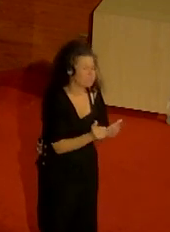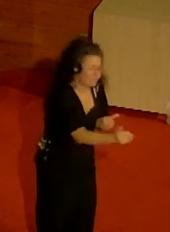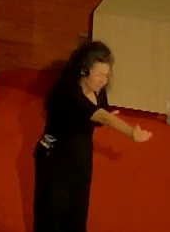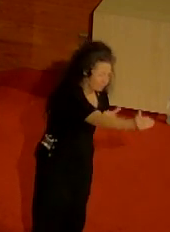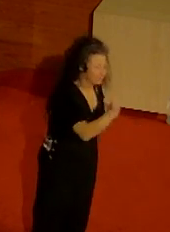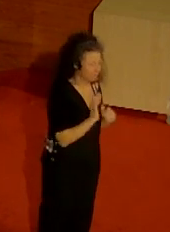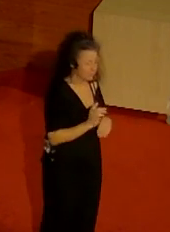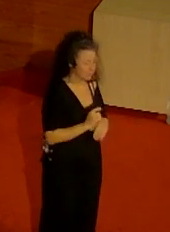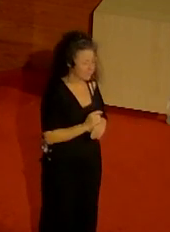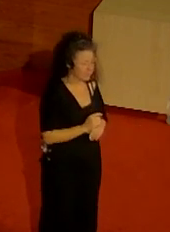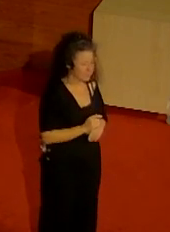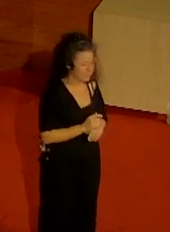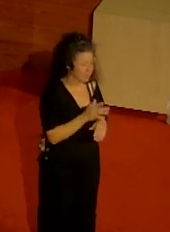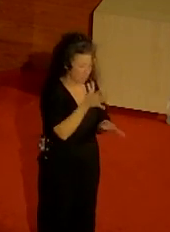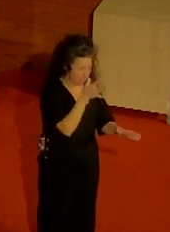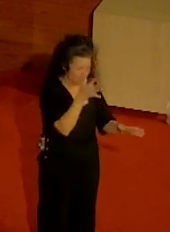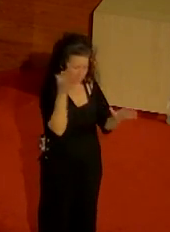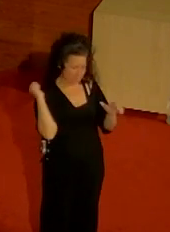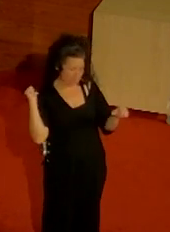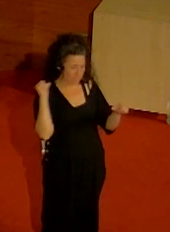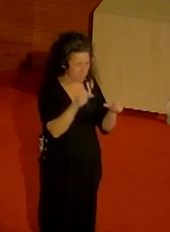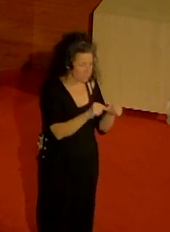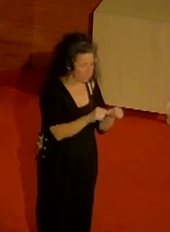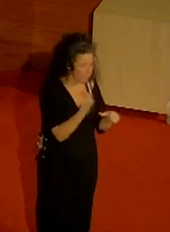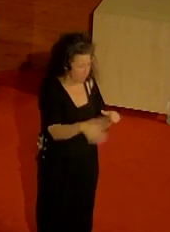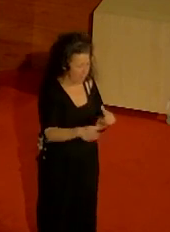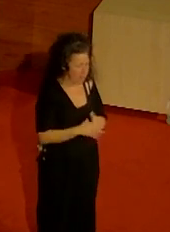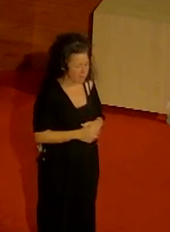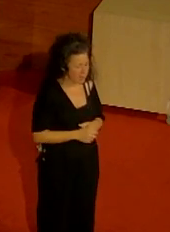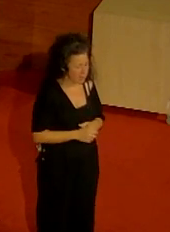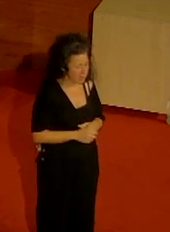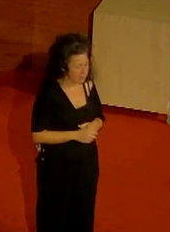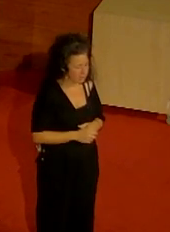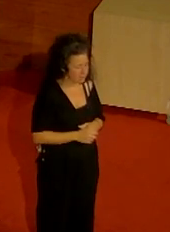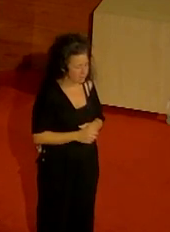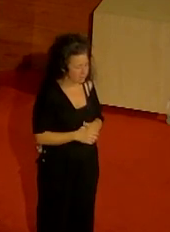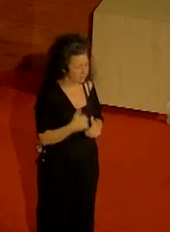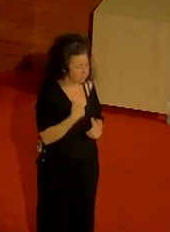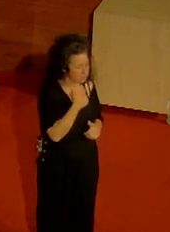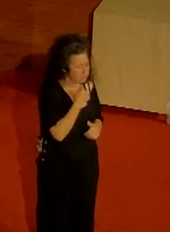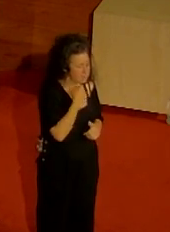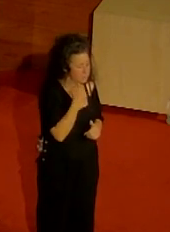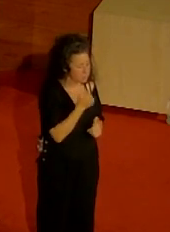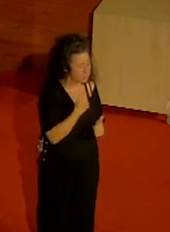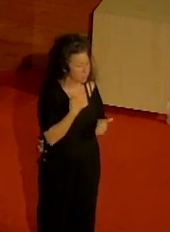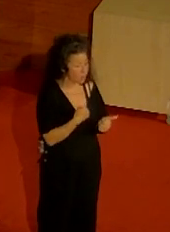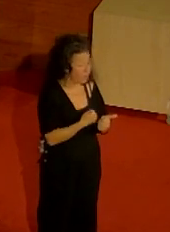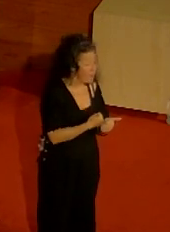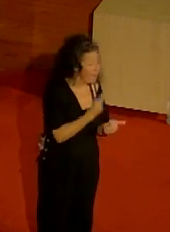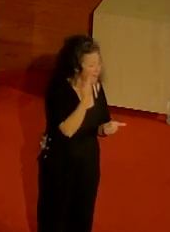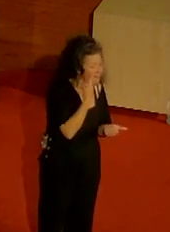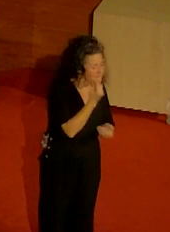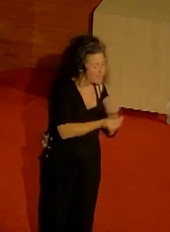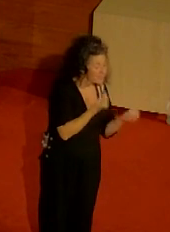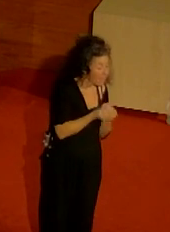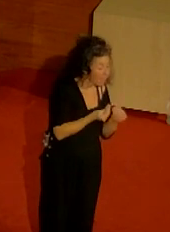no, ahora no, porque últimos 10 años mal. Pero bueno, me gusta ir siguiendo lo que están haciendo, ¿no? Pero muchas veces que pierdes el contacto, ellos